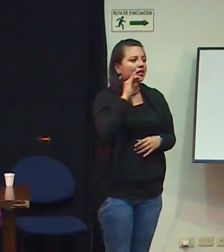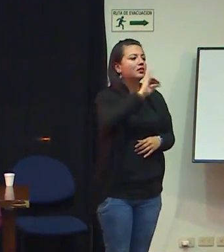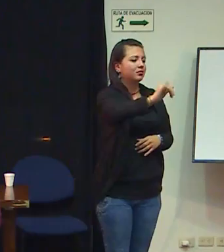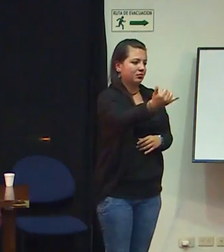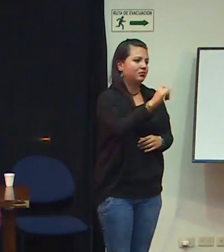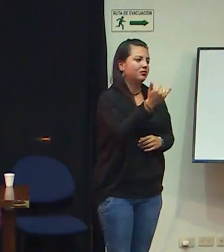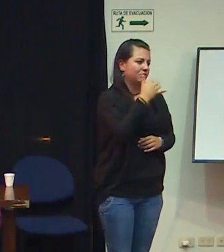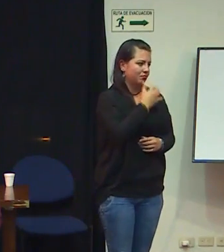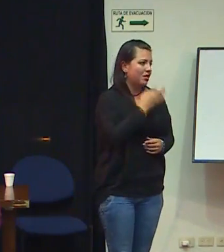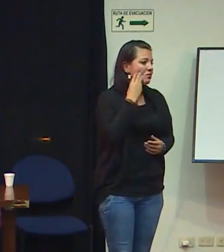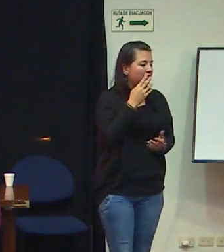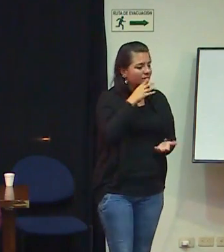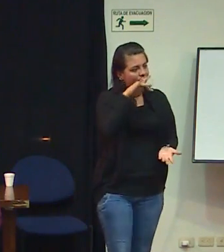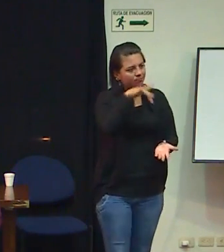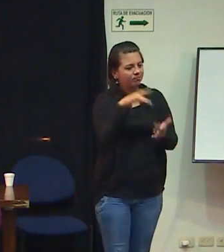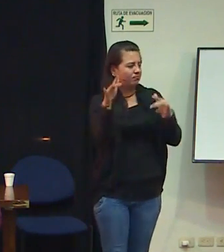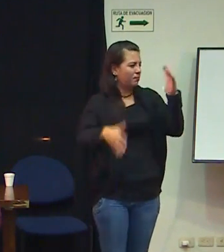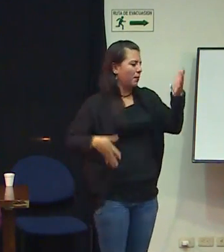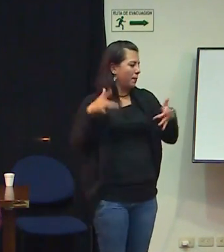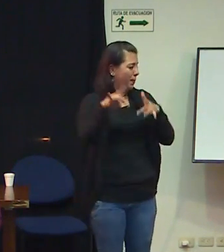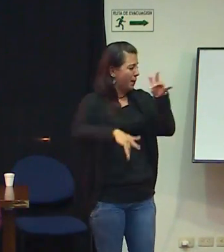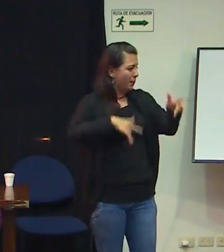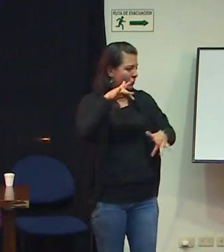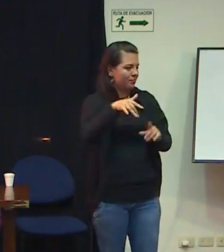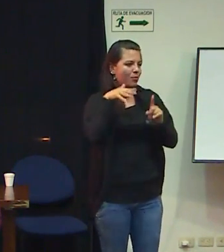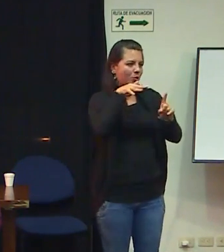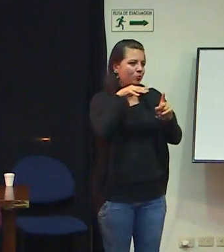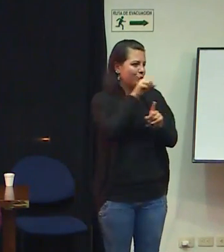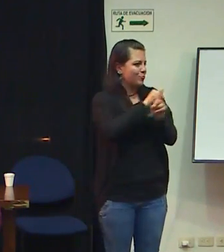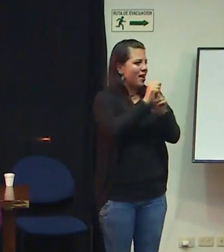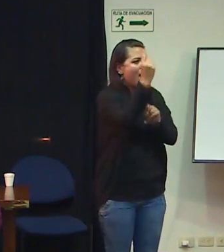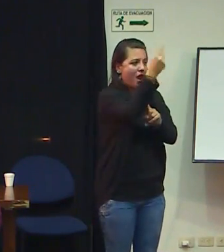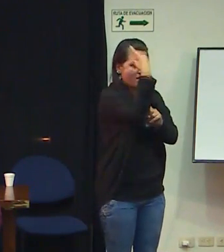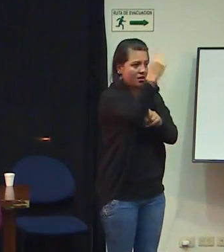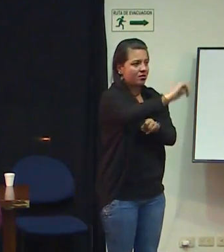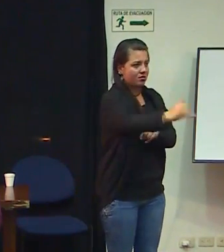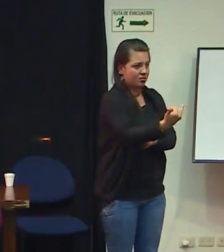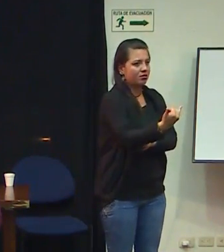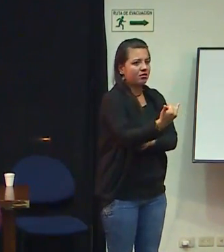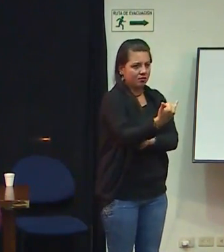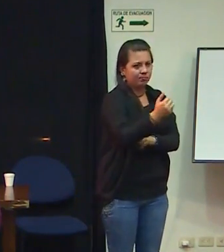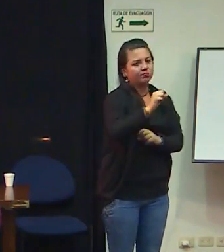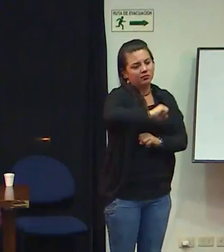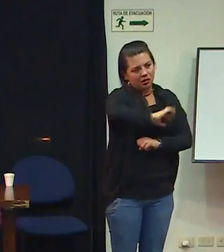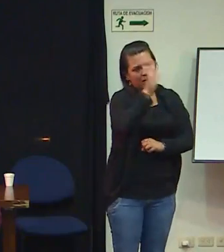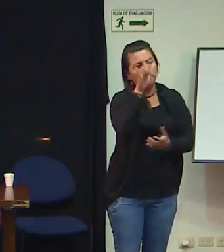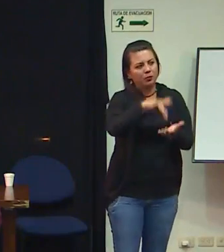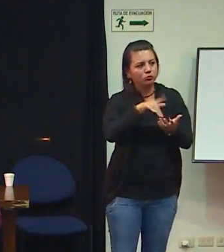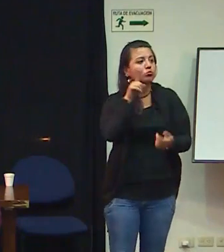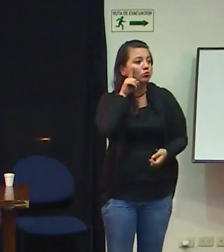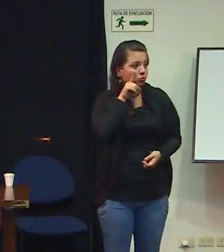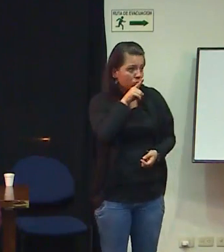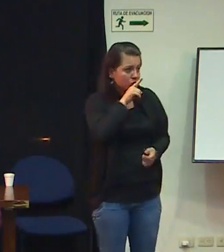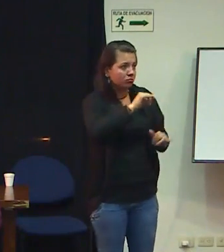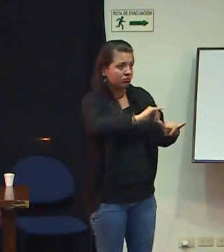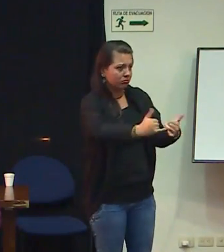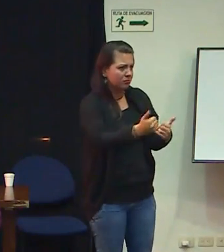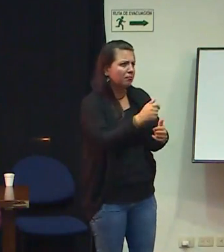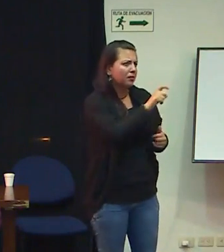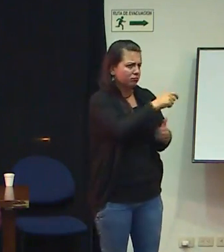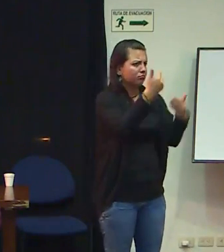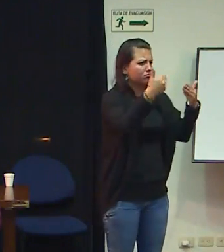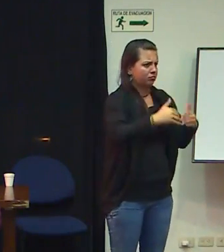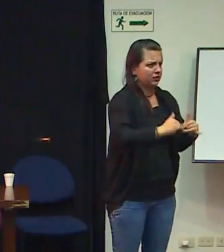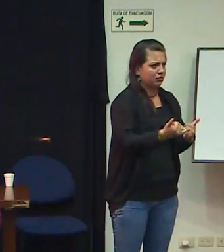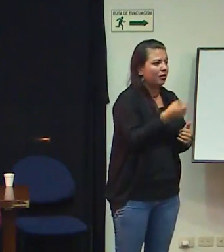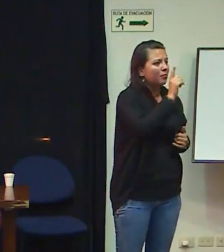todos el movimiento social en general, ¿sí? Claro, ahí hubieron personas sordas, hubieron personas con otras discapacidades,